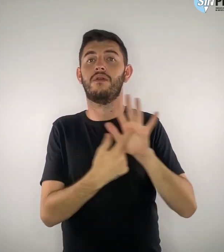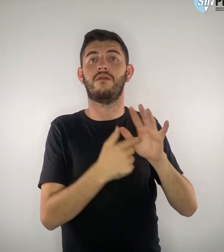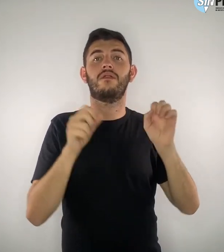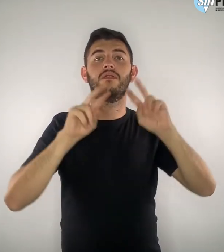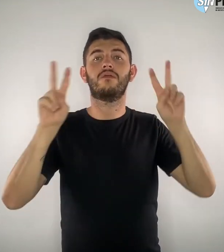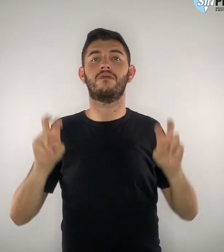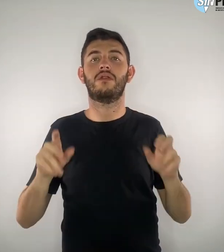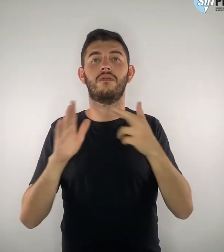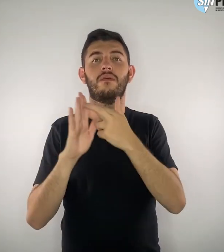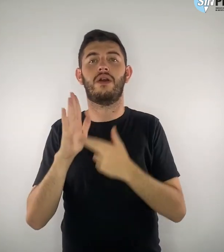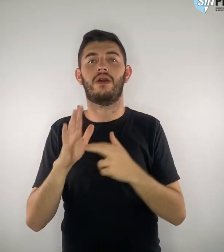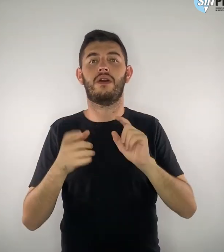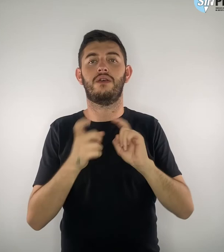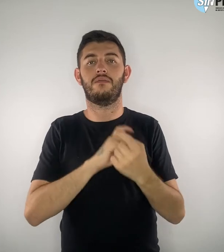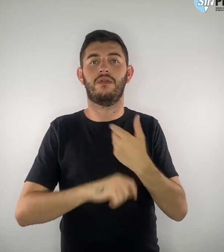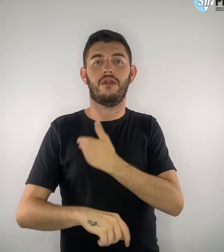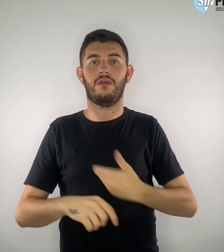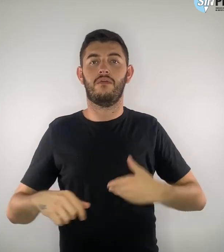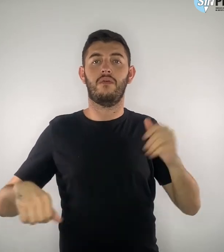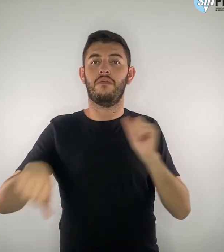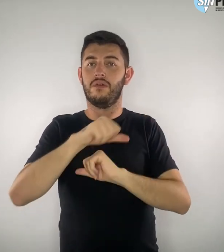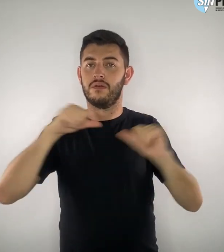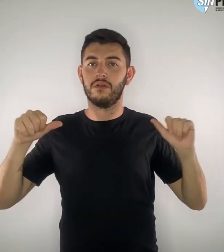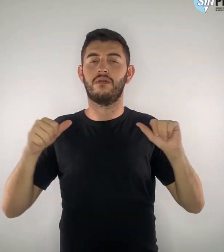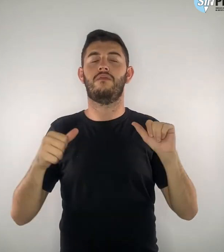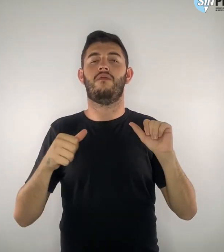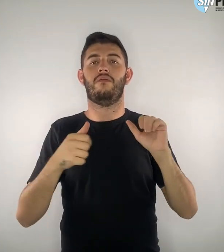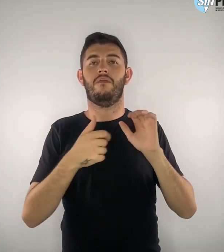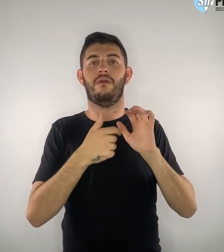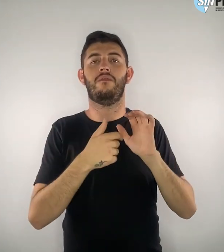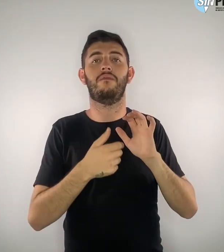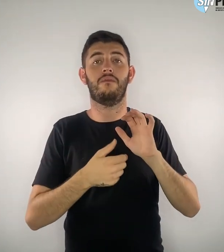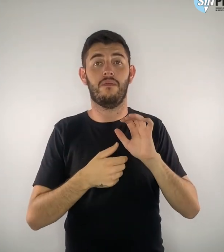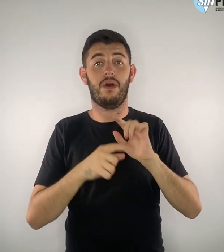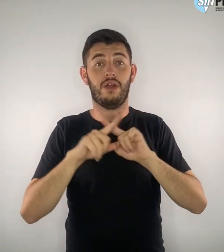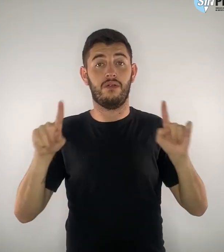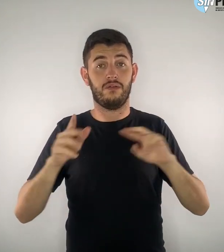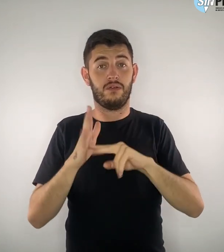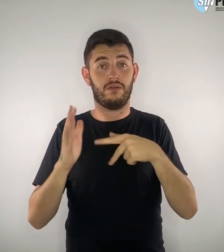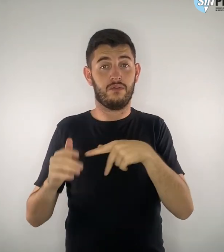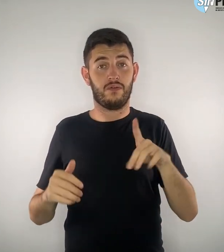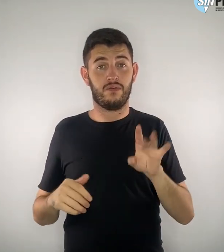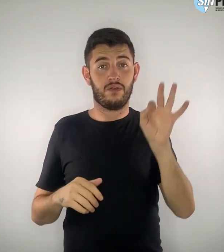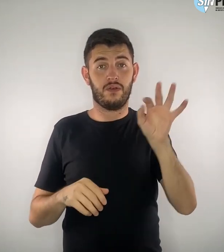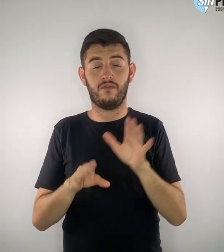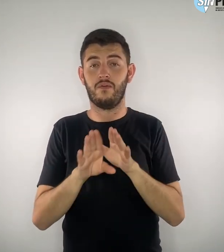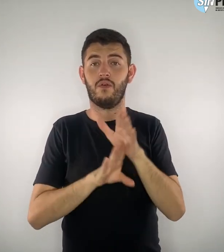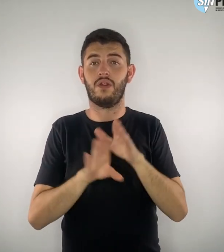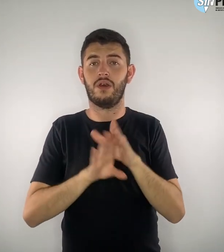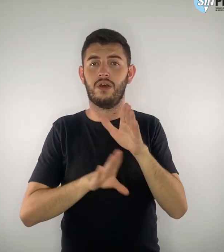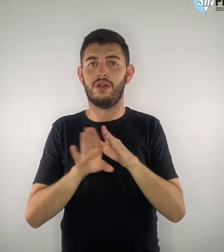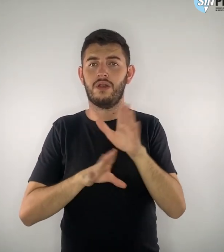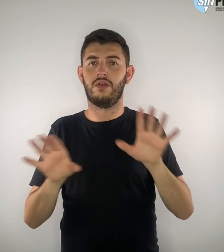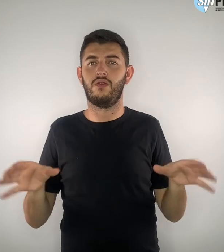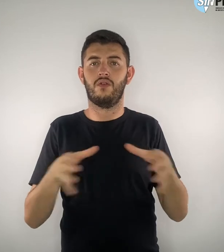reforma administrativa. O Simpro orienta que a categoria participe da iniciativa e vote em